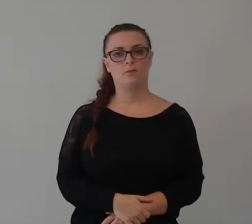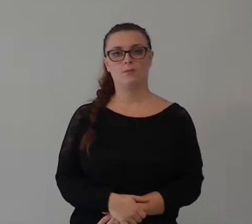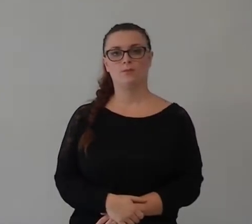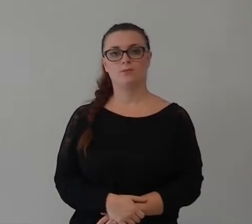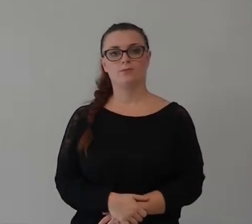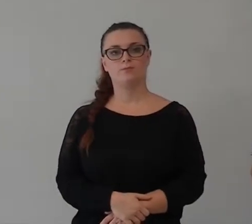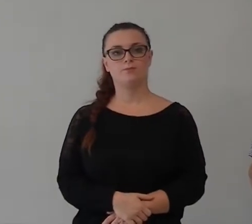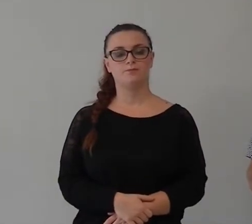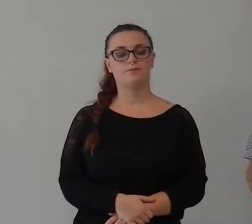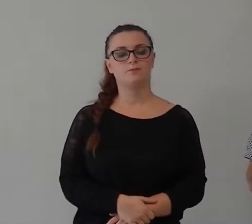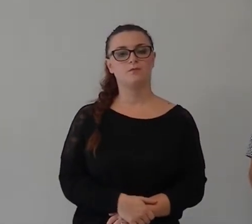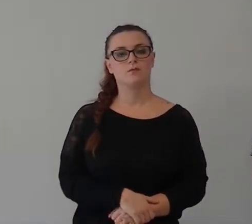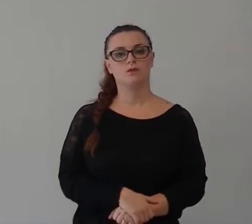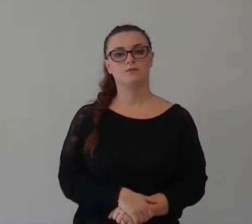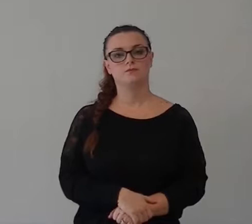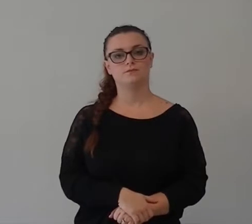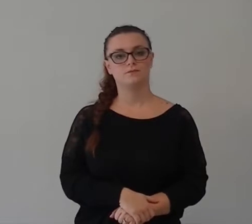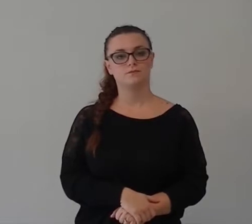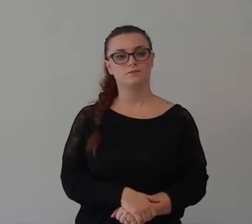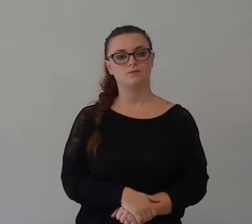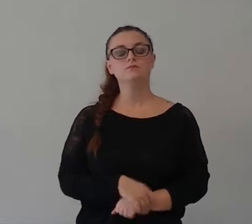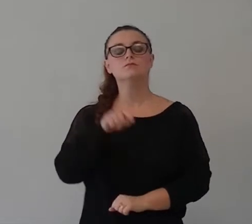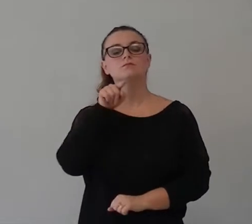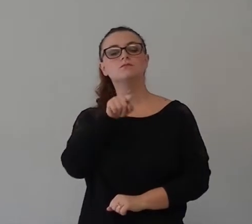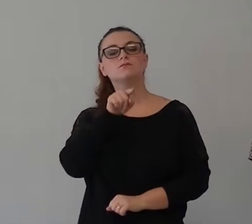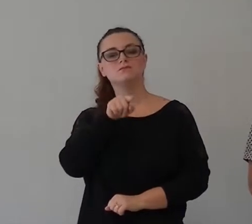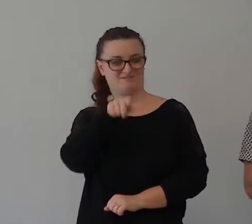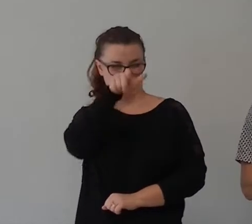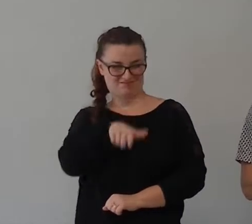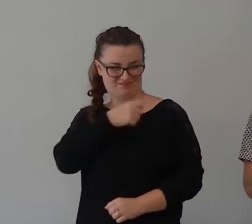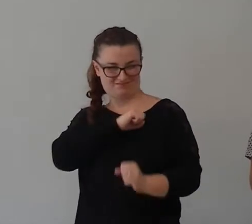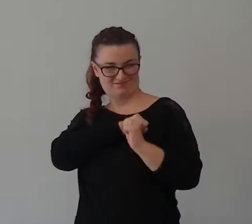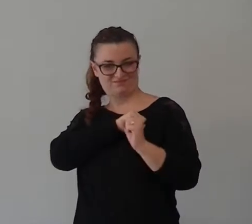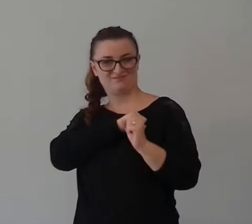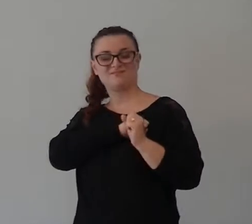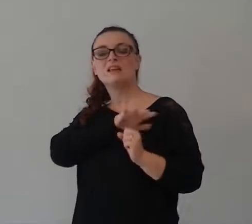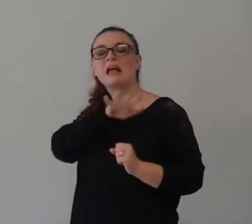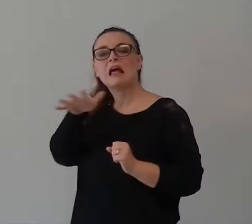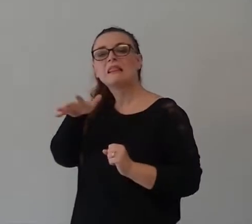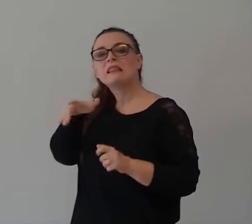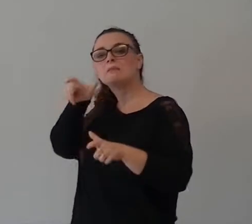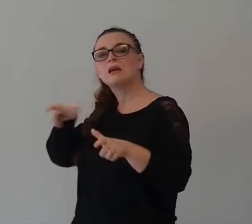Come credente, ti occupi di un credente, di altri credenti?